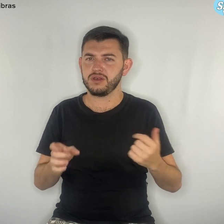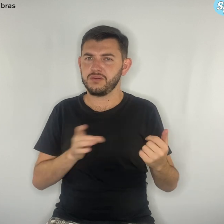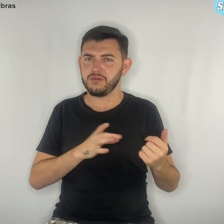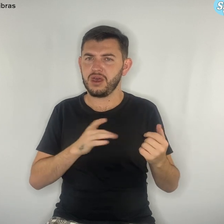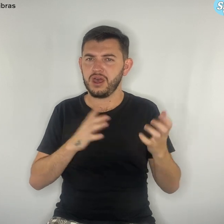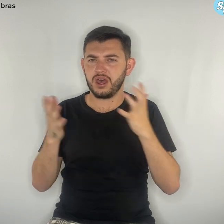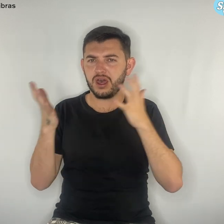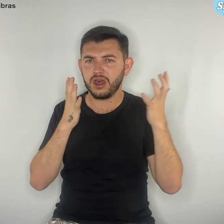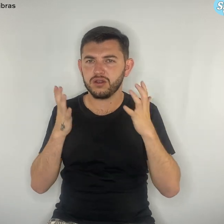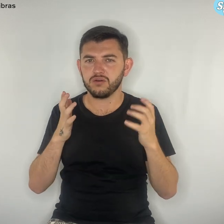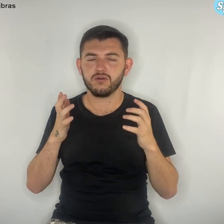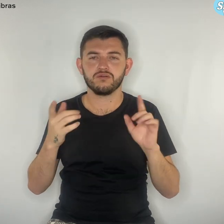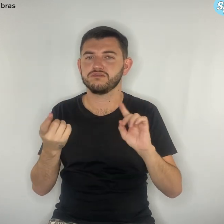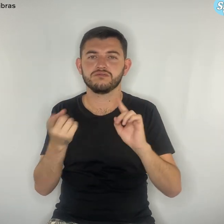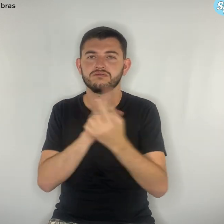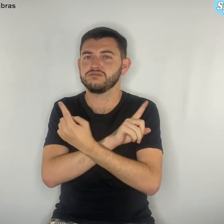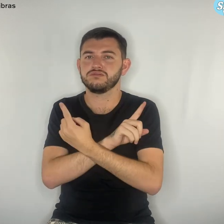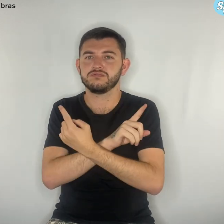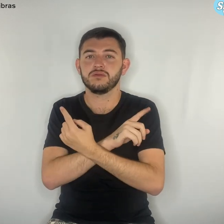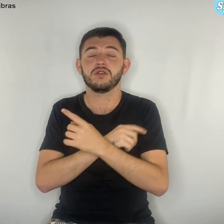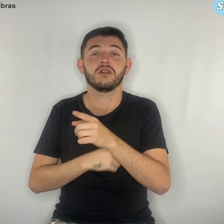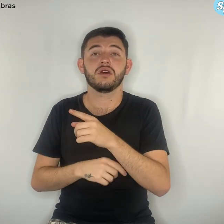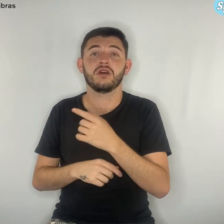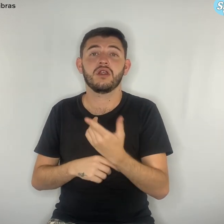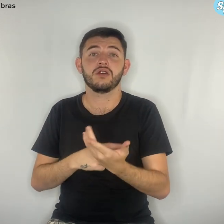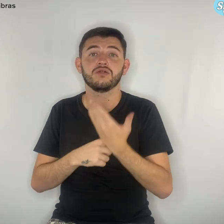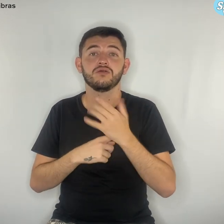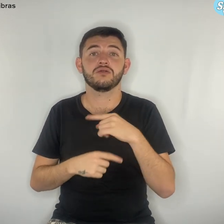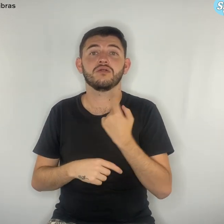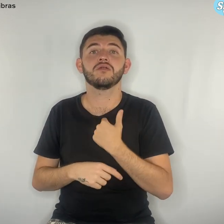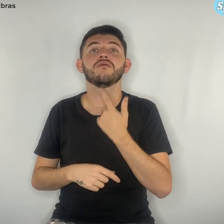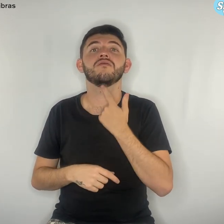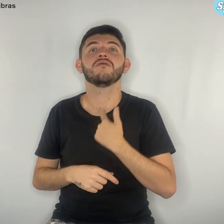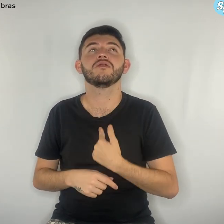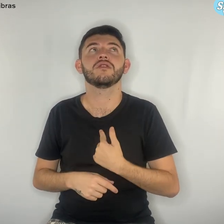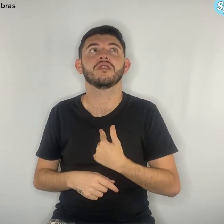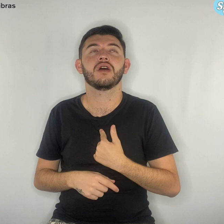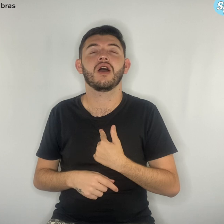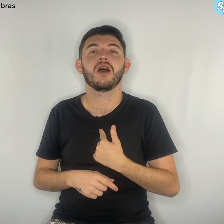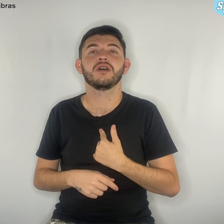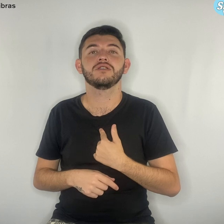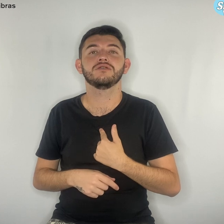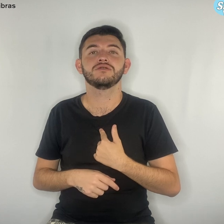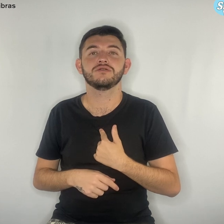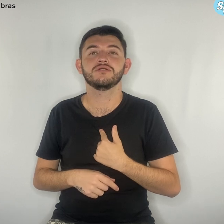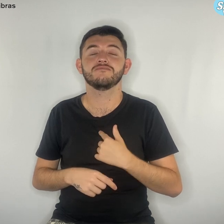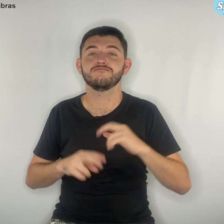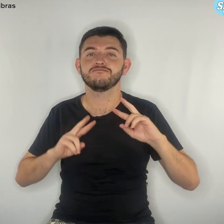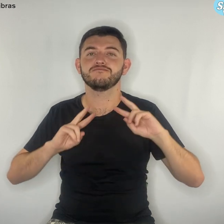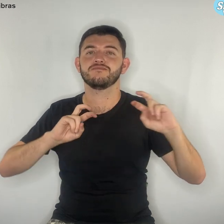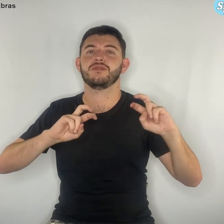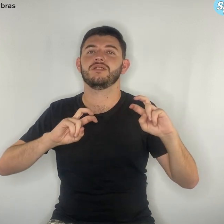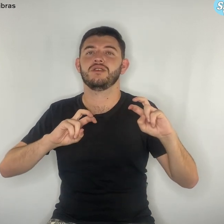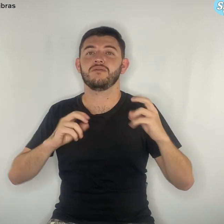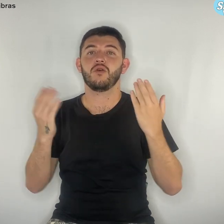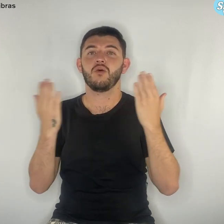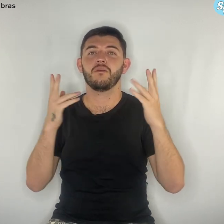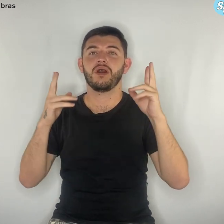porque captura nosso desejo, como o lobo mau, que desencaminhou a menina do Chapeuzinho